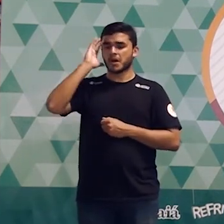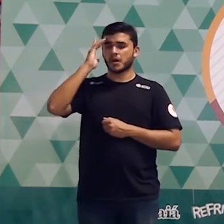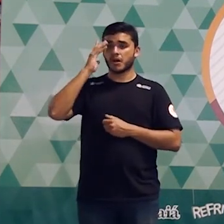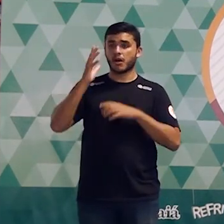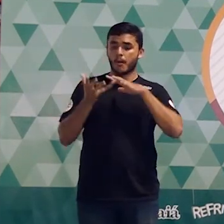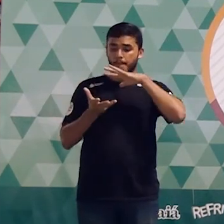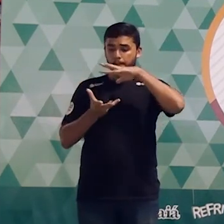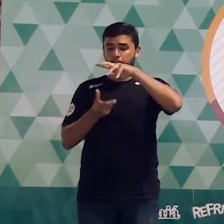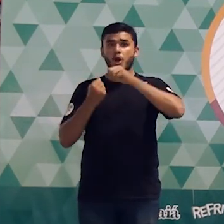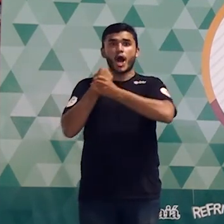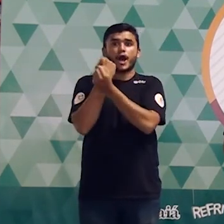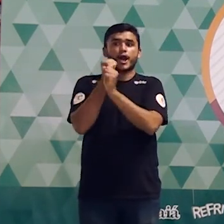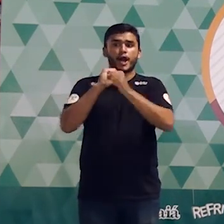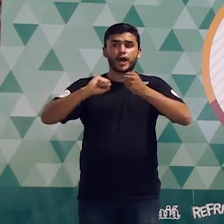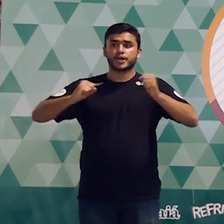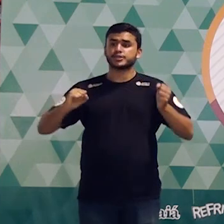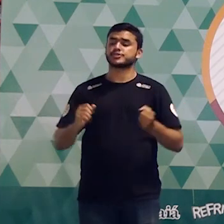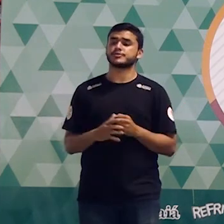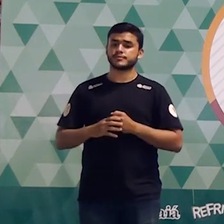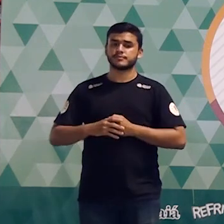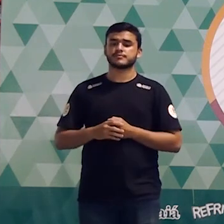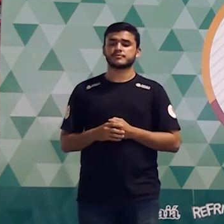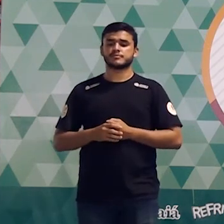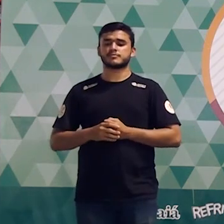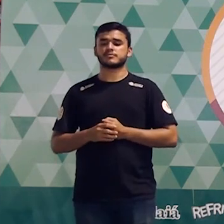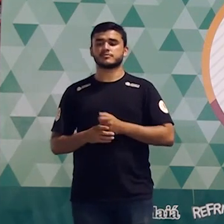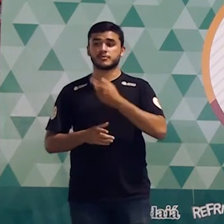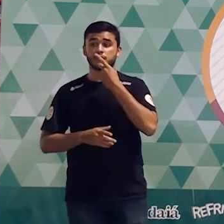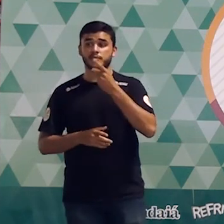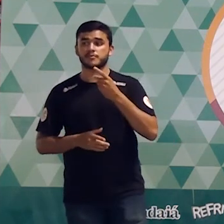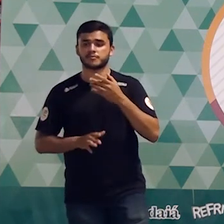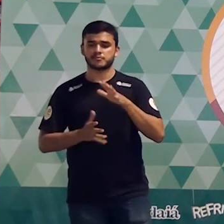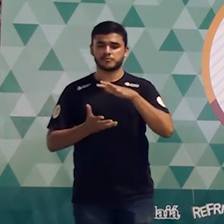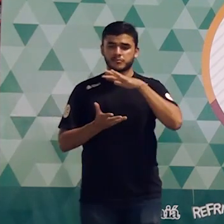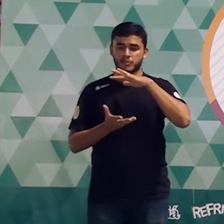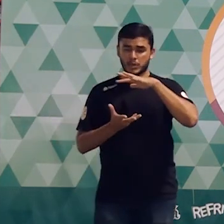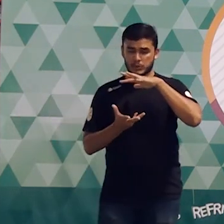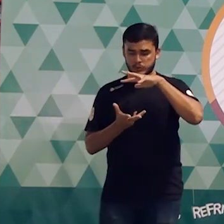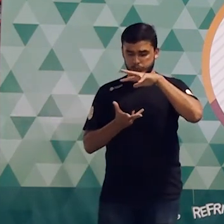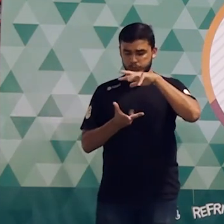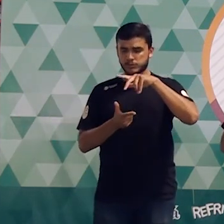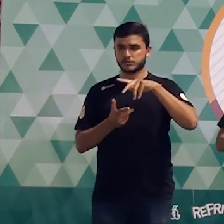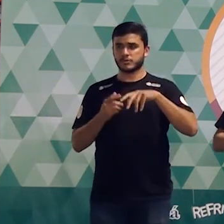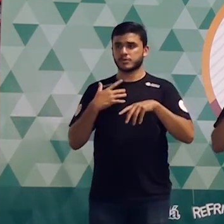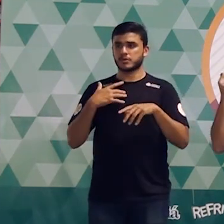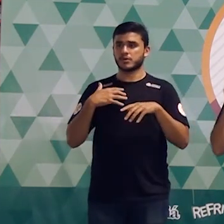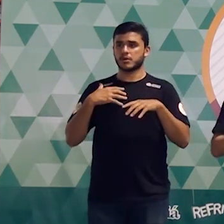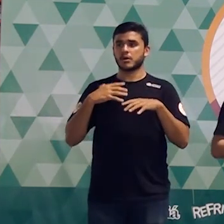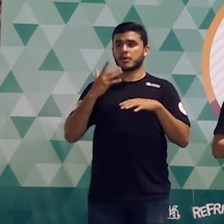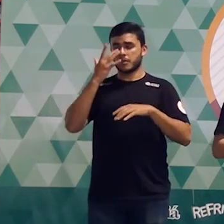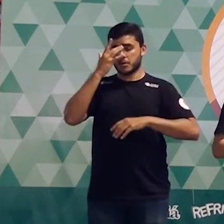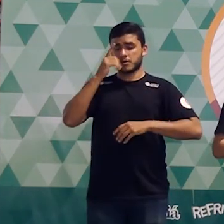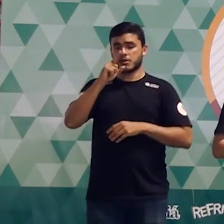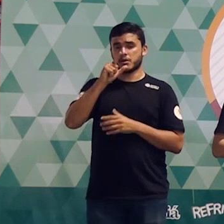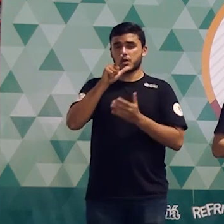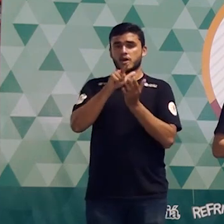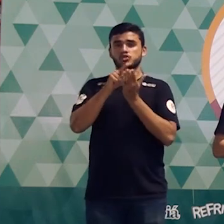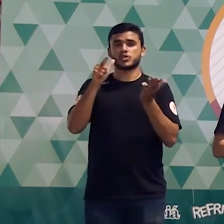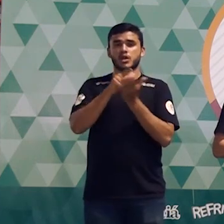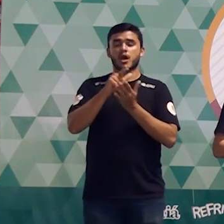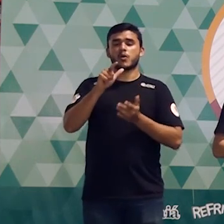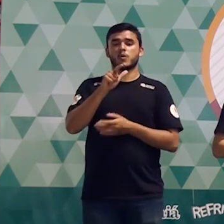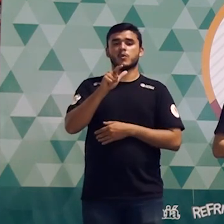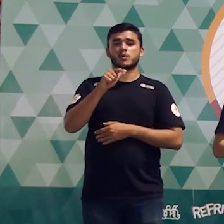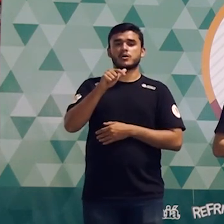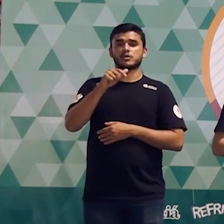mundo é grande. Foi feito, quando o planeta chegou nos 7 bilhões, a National Geographic lá do Reino Unido